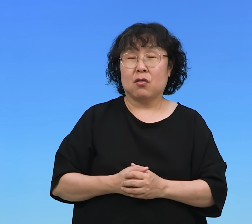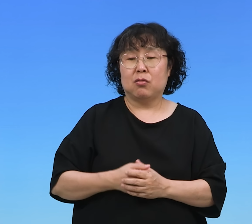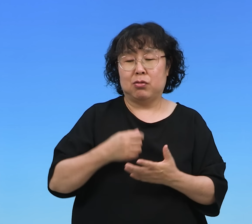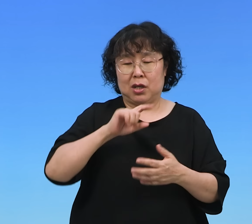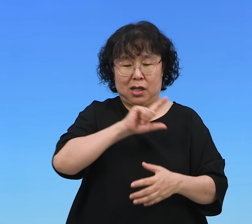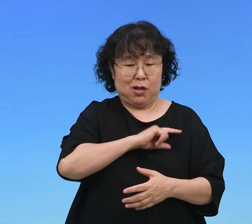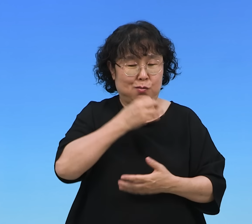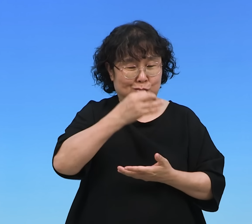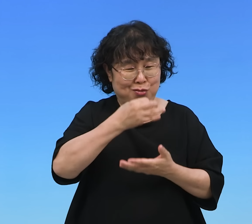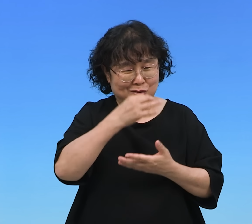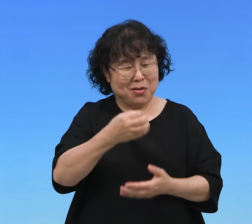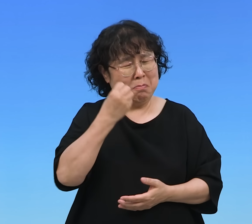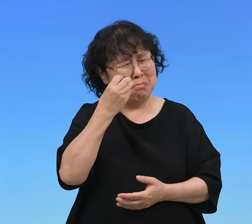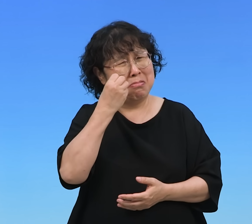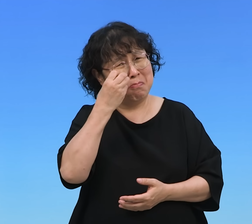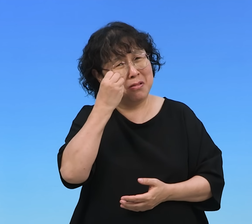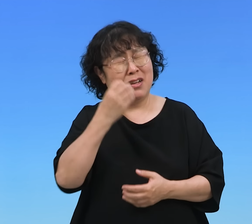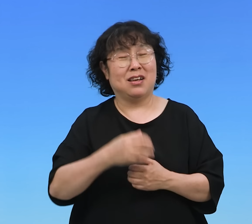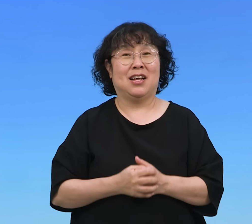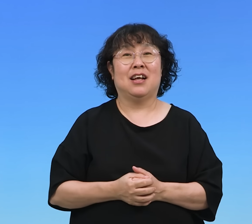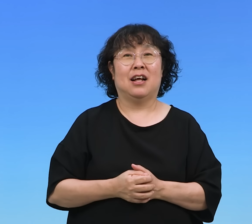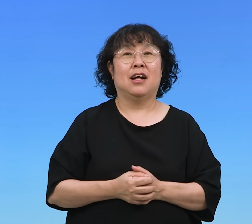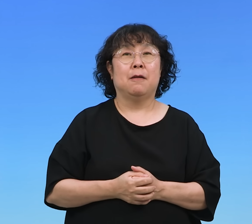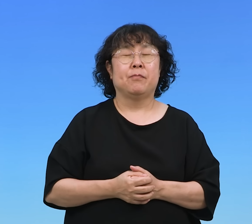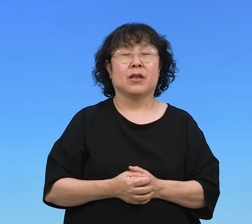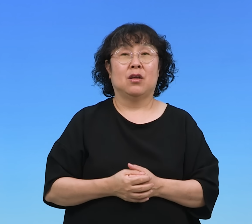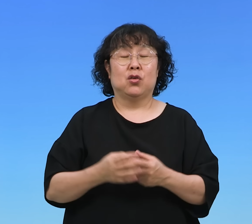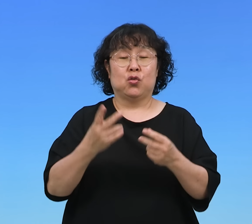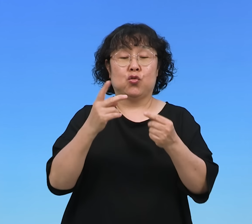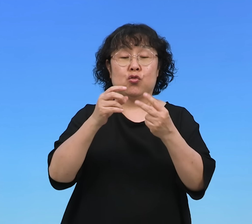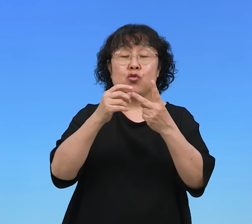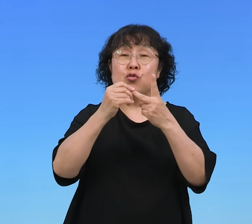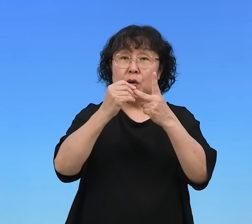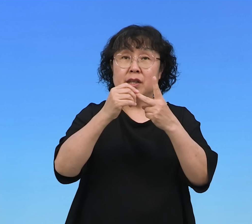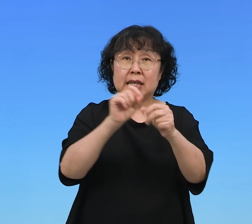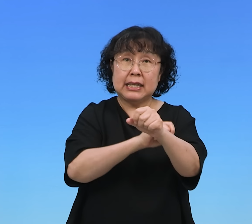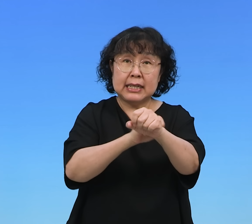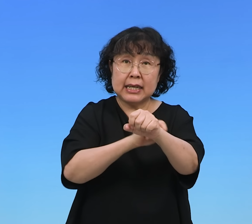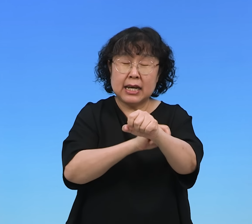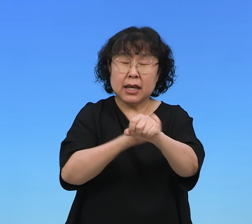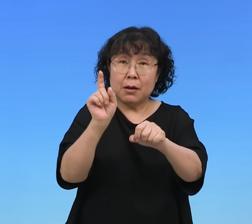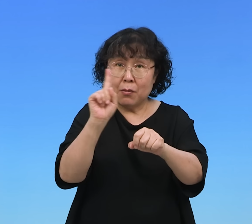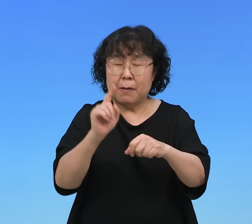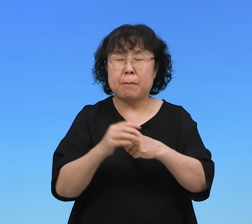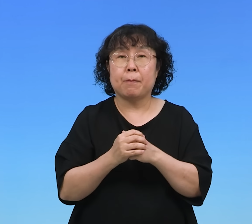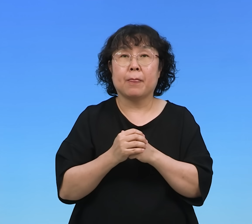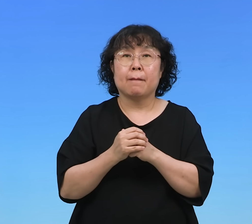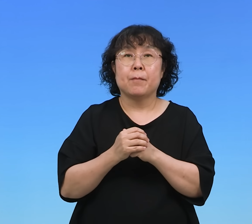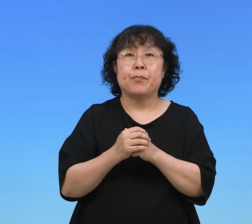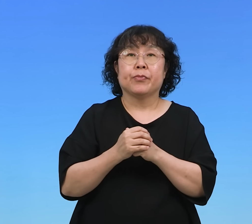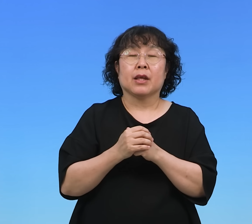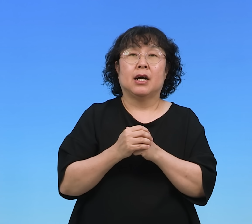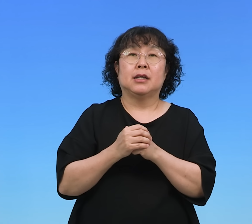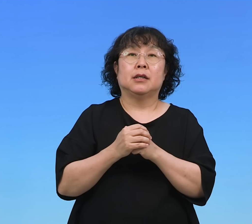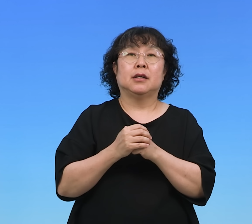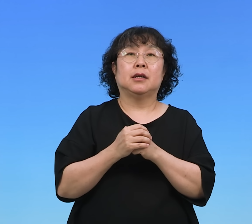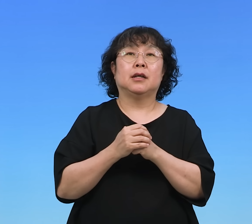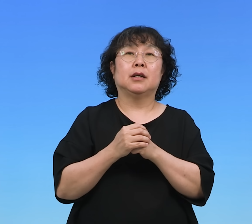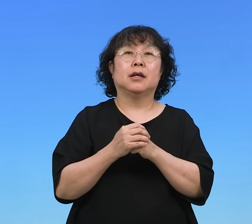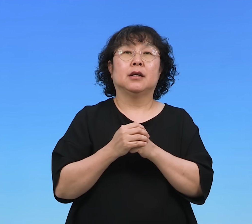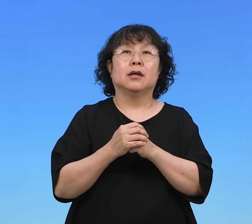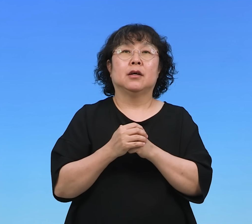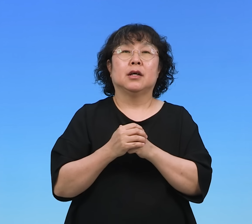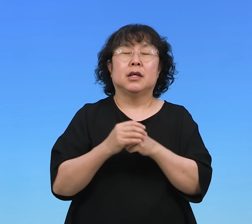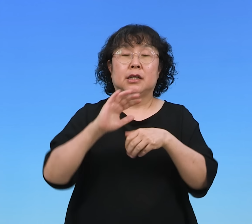않습니까? 그리고 또 하나 특이한 게요, 성경을 보면은 아주 예외적인 몇 근을